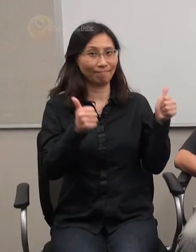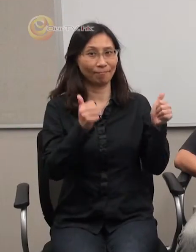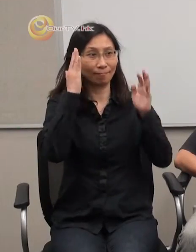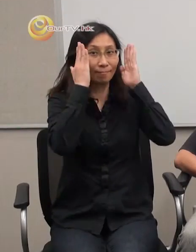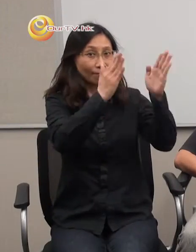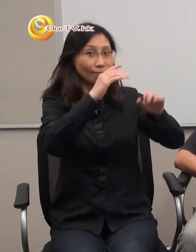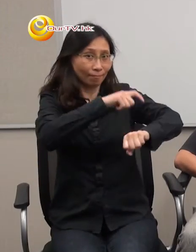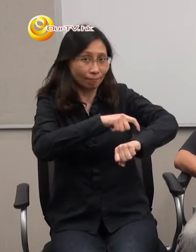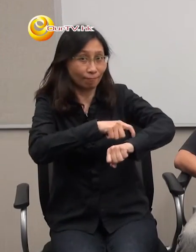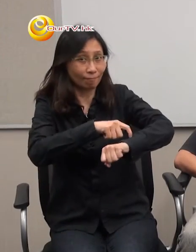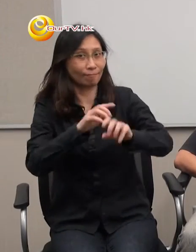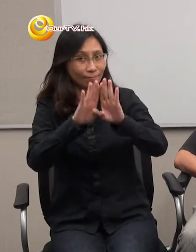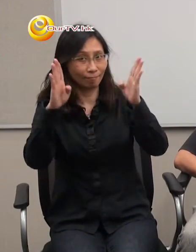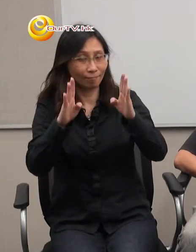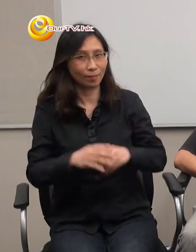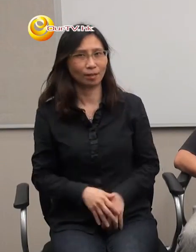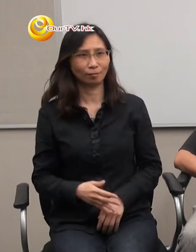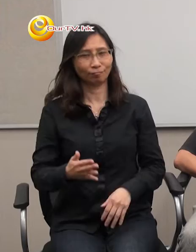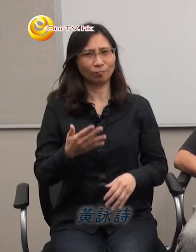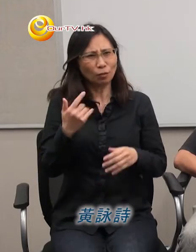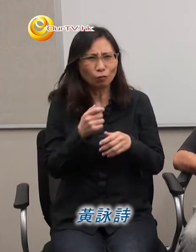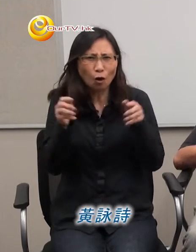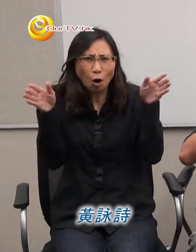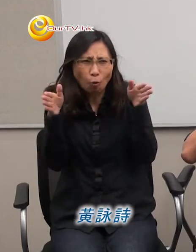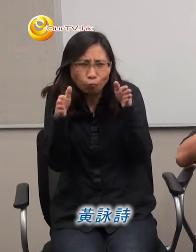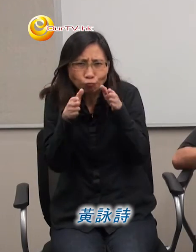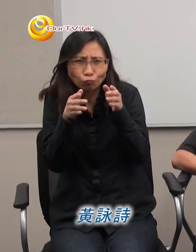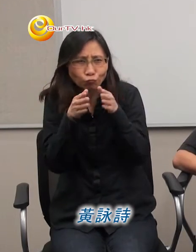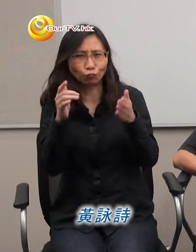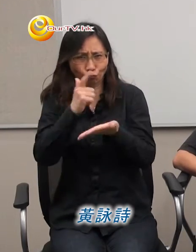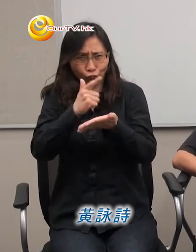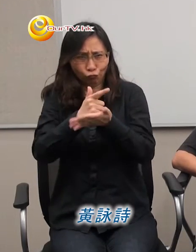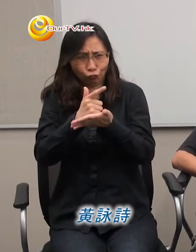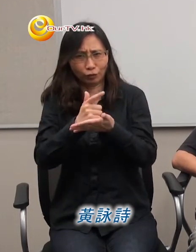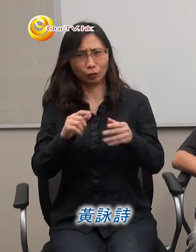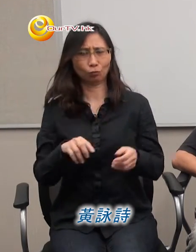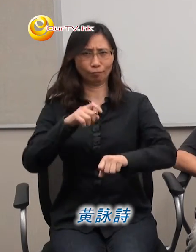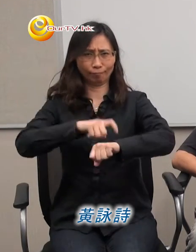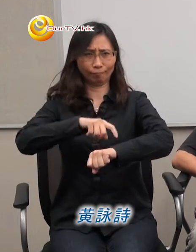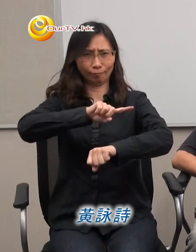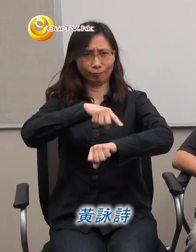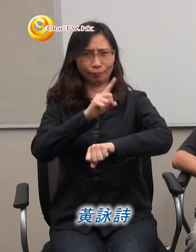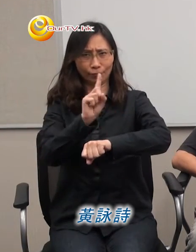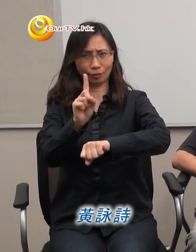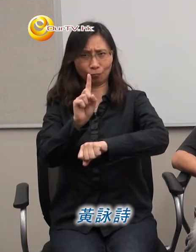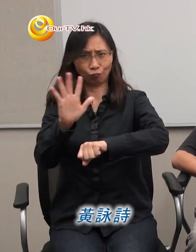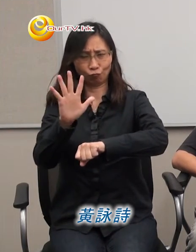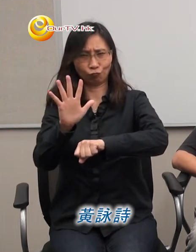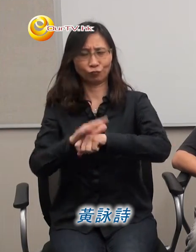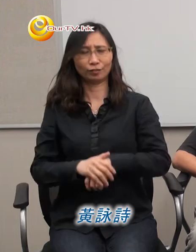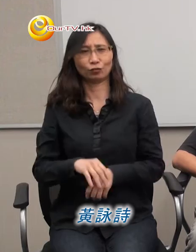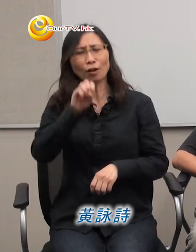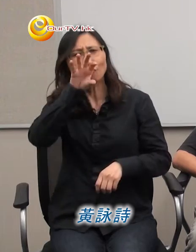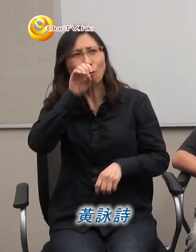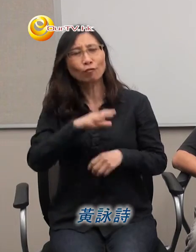好又是向左望的节目时间啦。在一个精华十五分钟吧，向左望咧，或者讲讲咧，即系你知噶啦，即系 刚刚